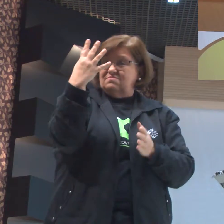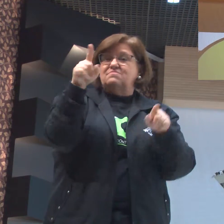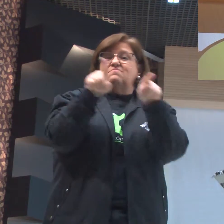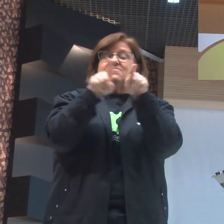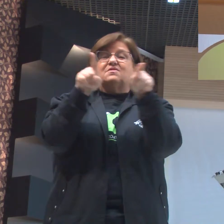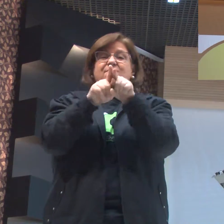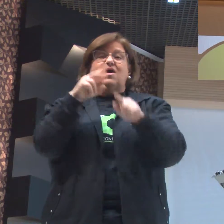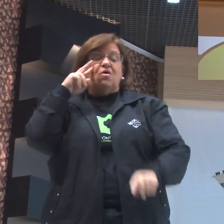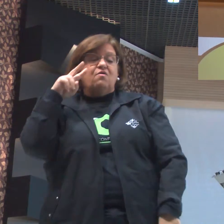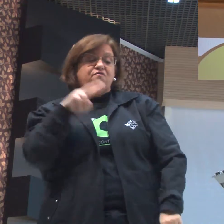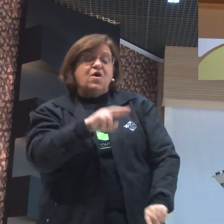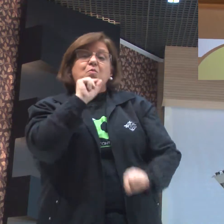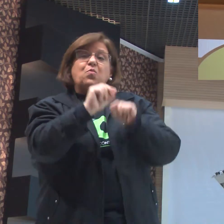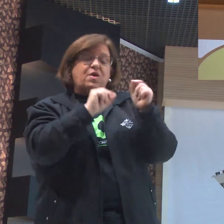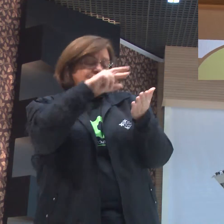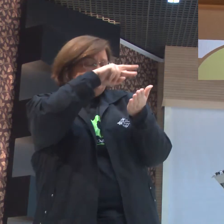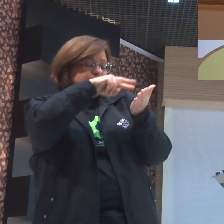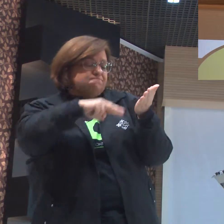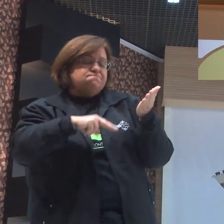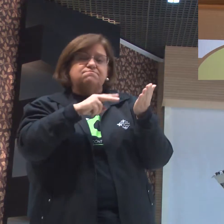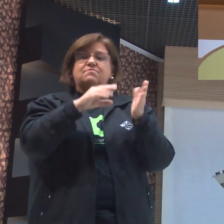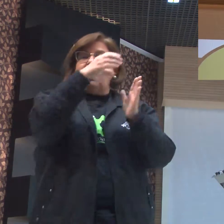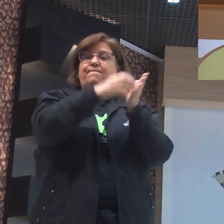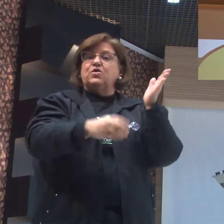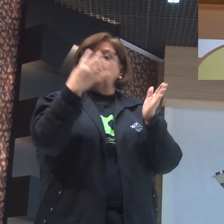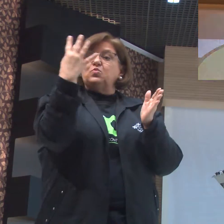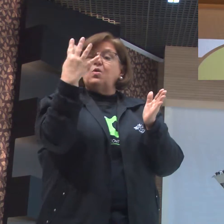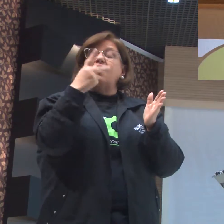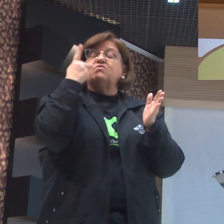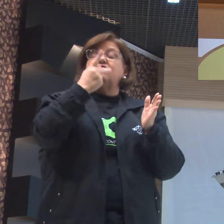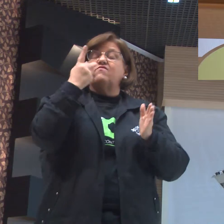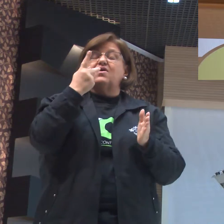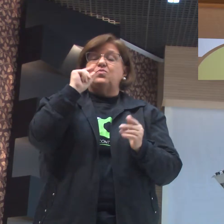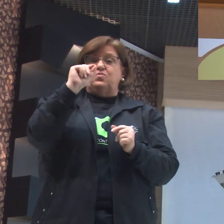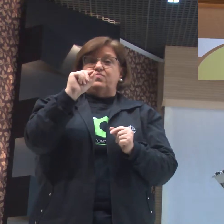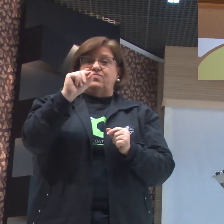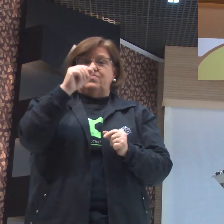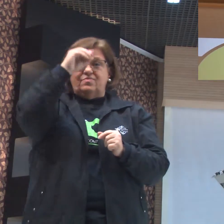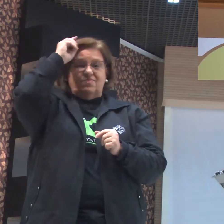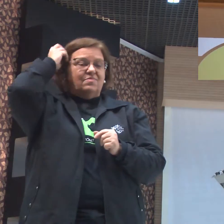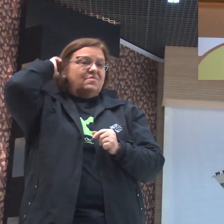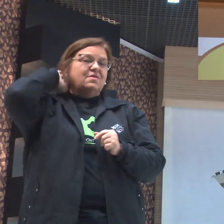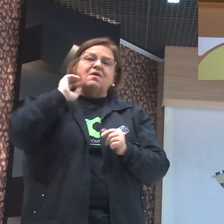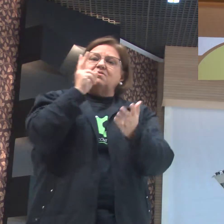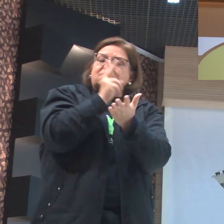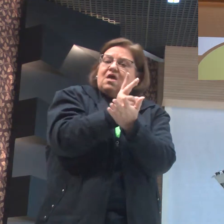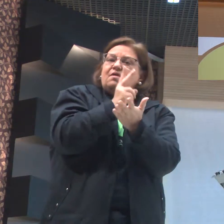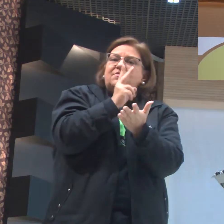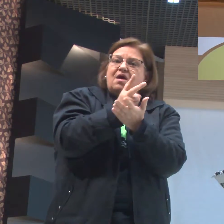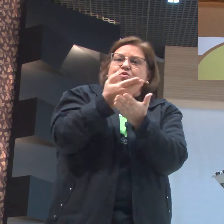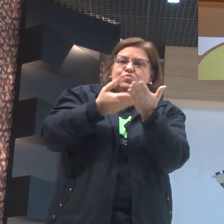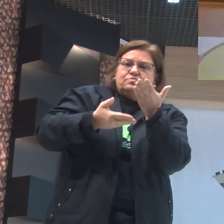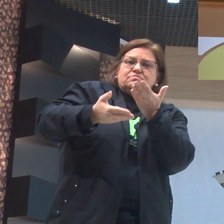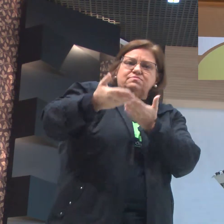ver isso novamente, a menção do que era feito. Então, mostra que havia uma continuidade, não